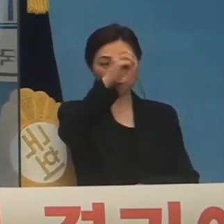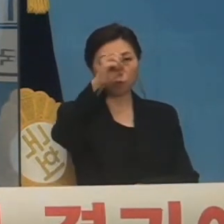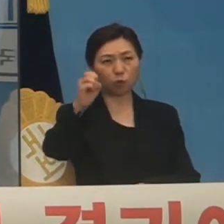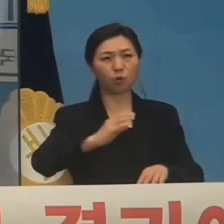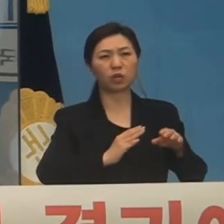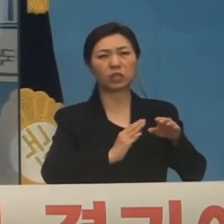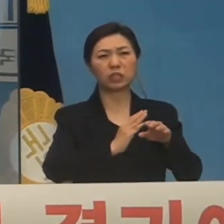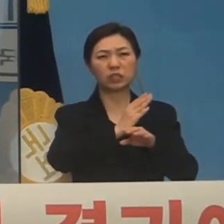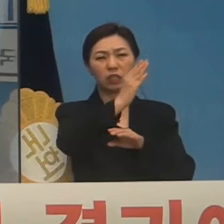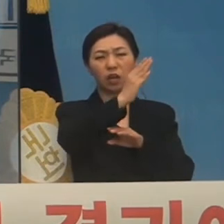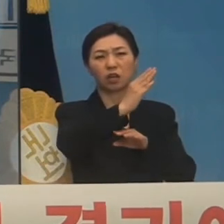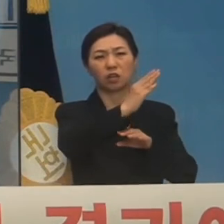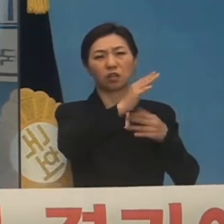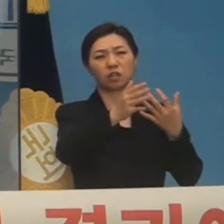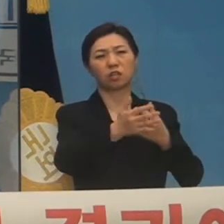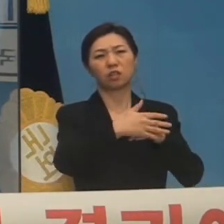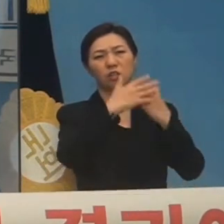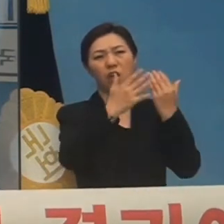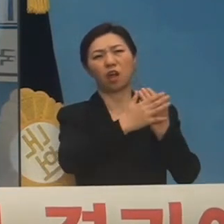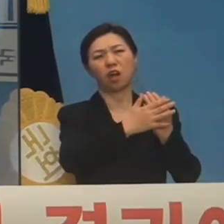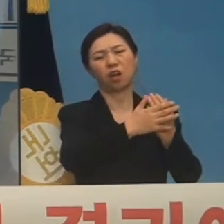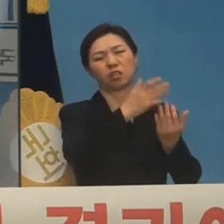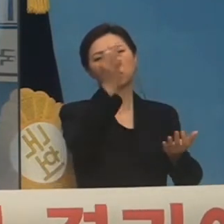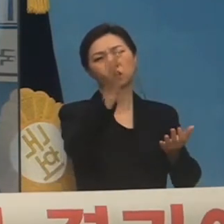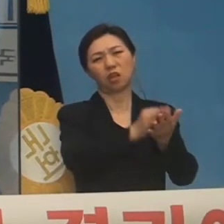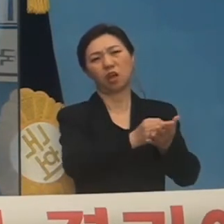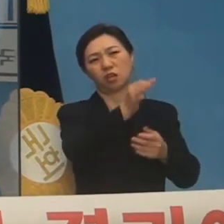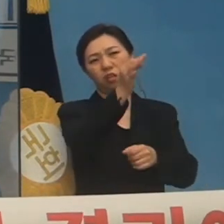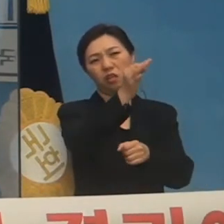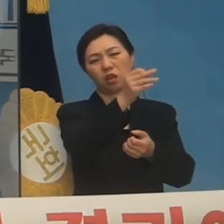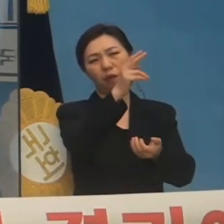이상을 차지하는 결과로 이어졌습니다.